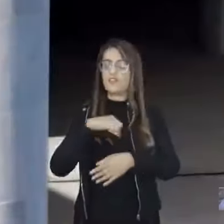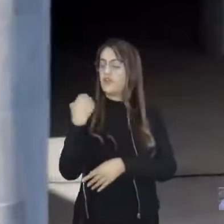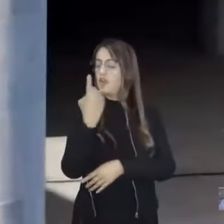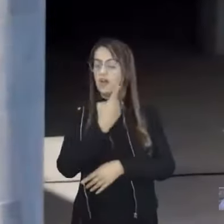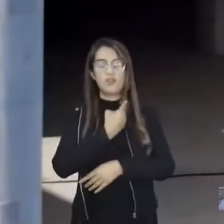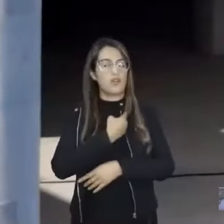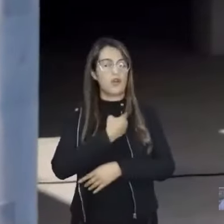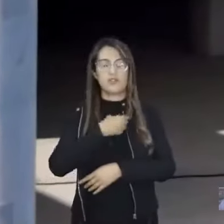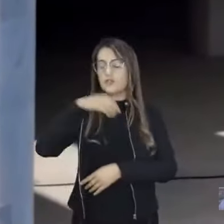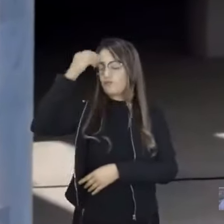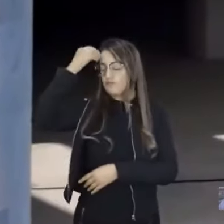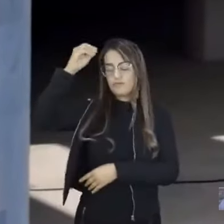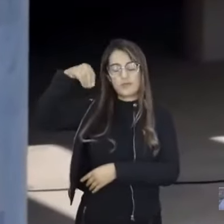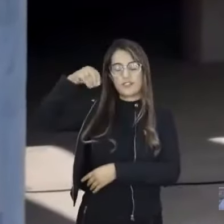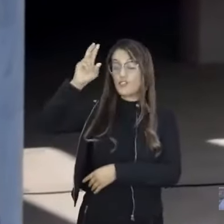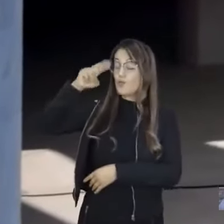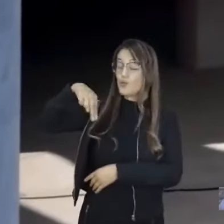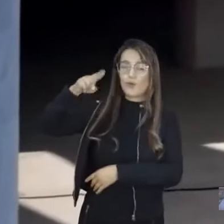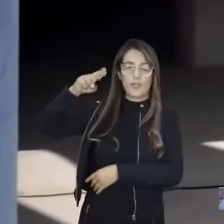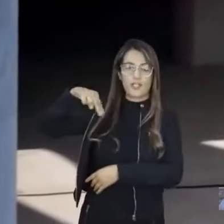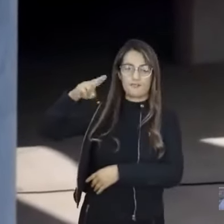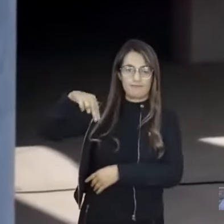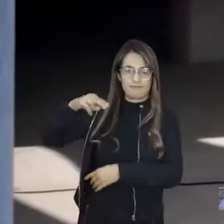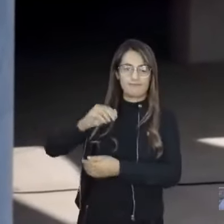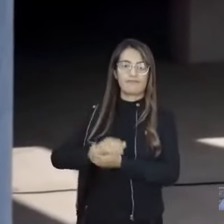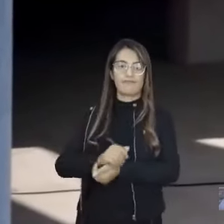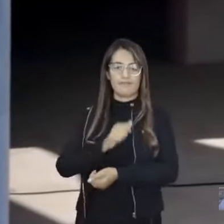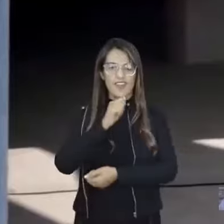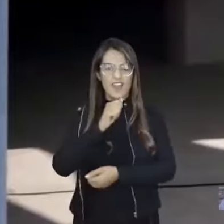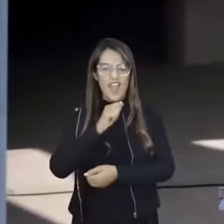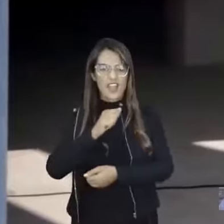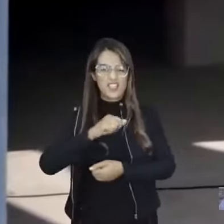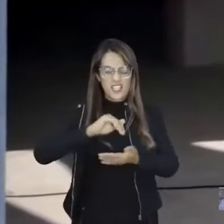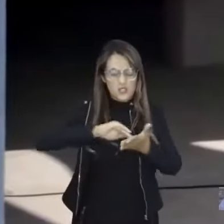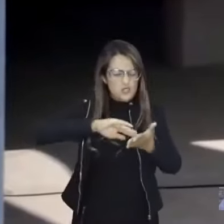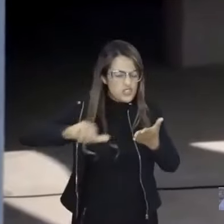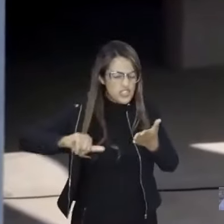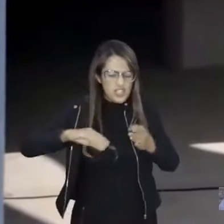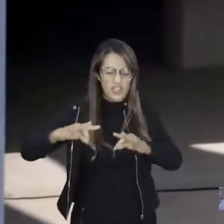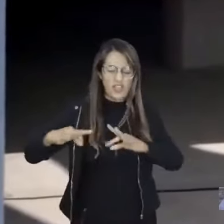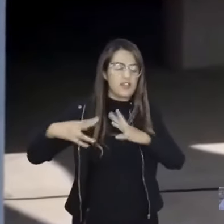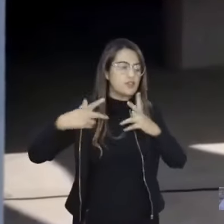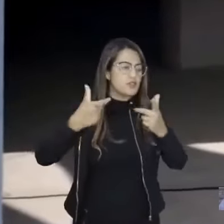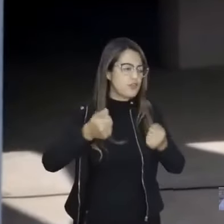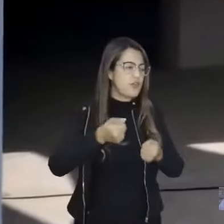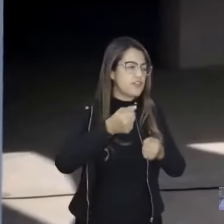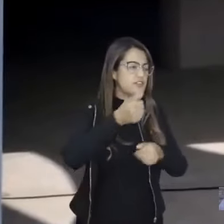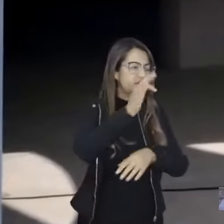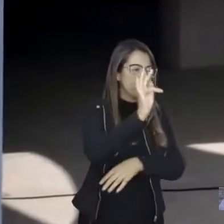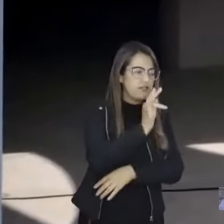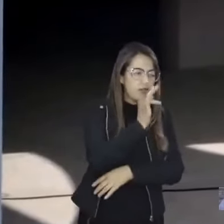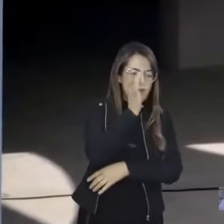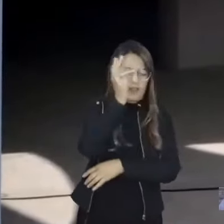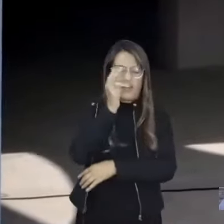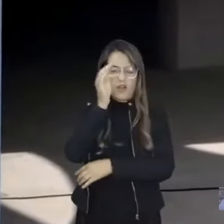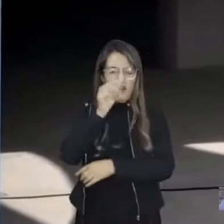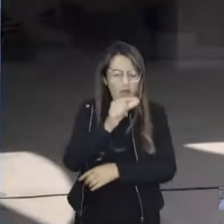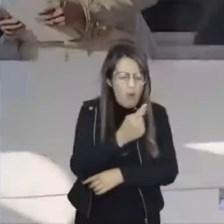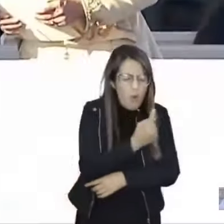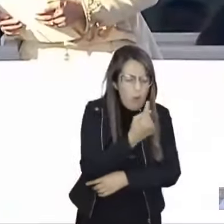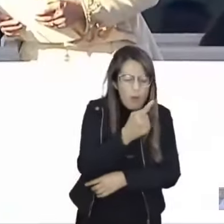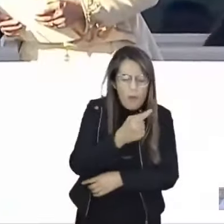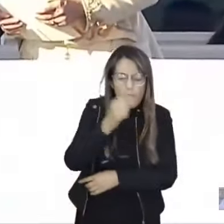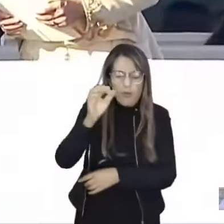nunca. Ainda que nos arranquem todas as flores, uma por uma, pétala